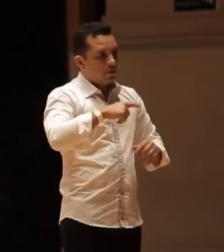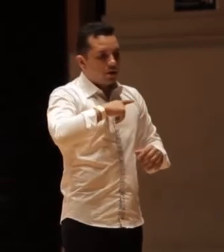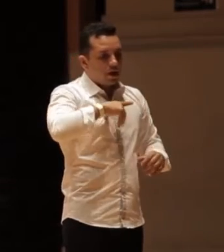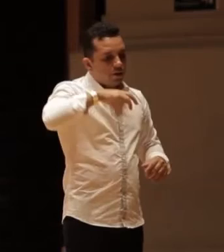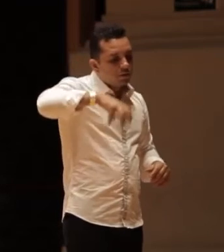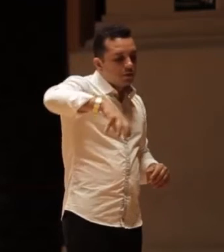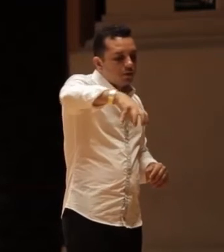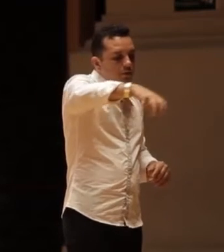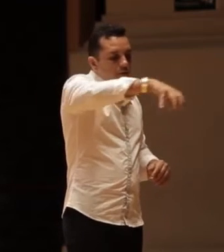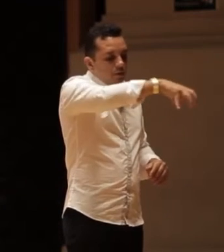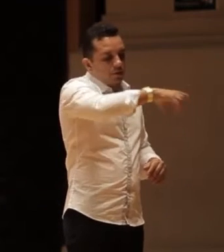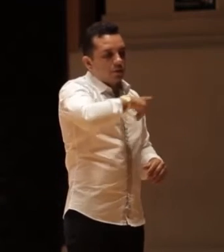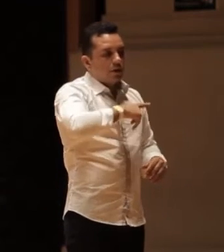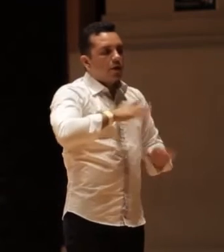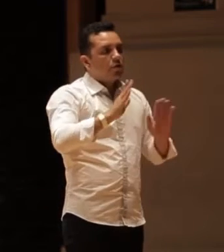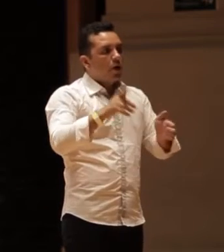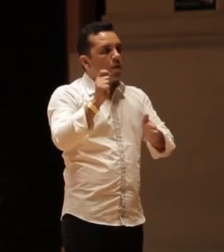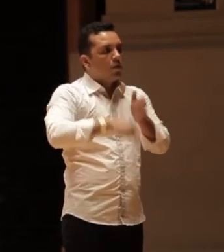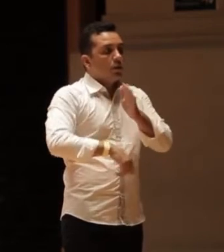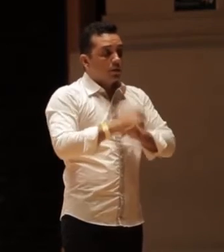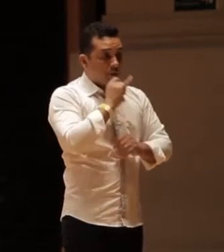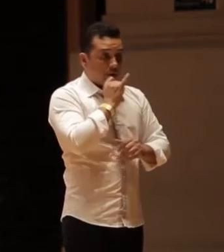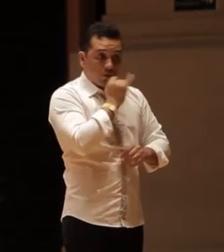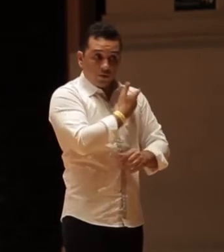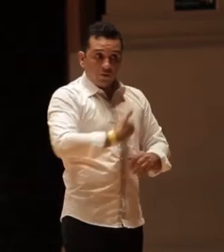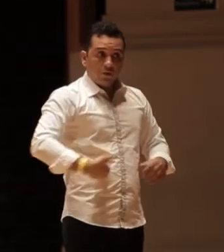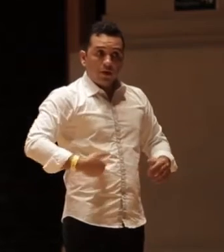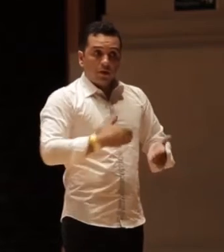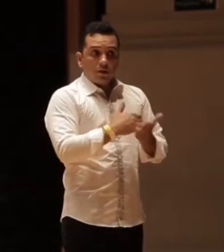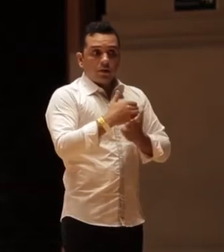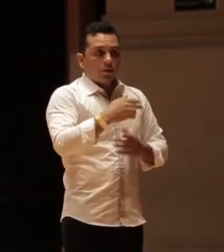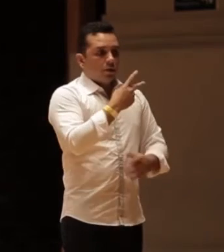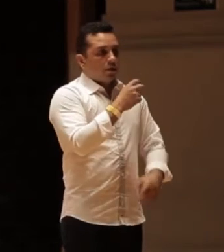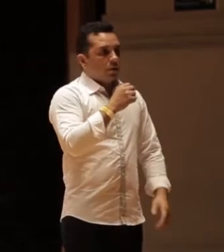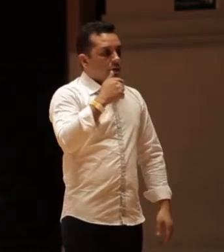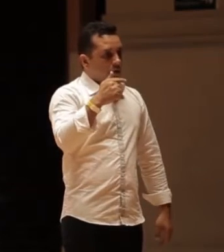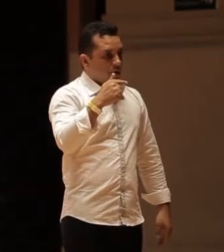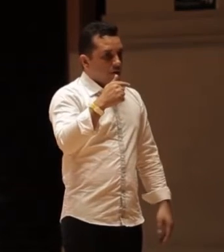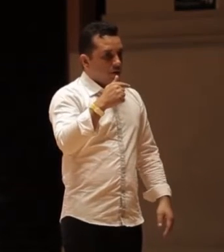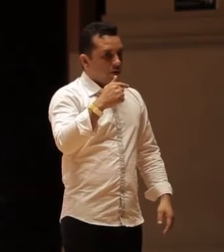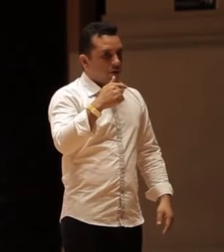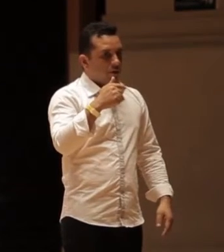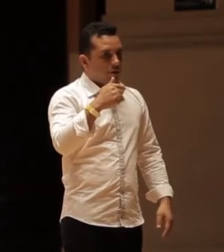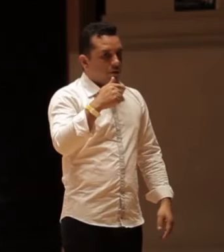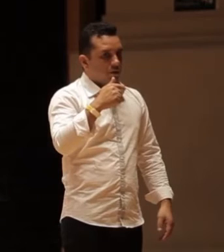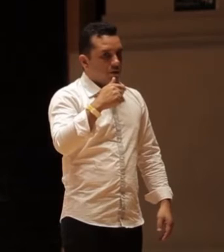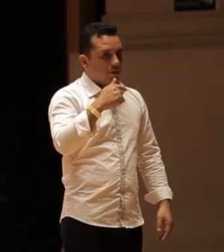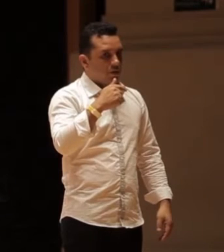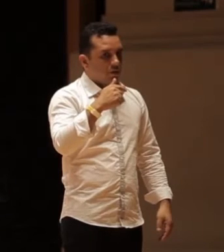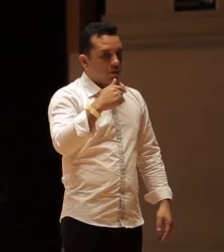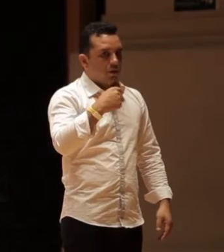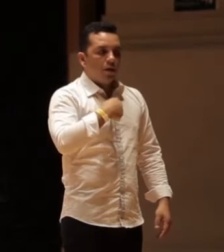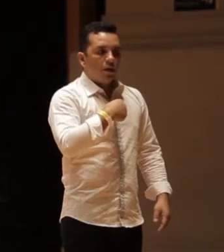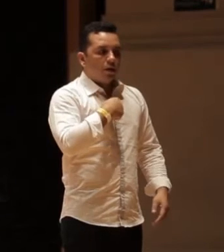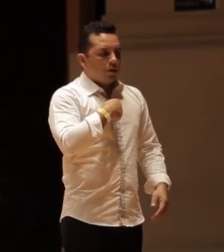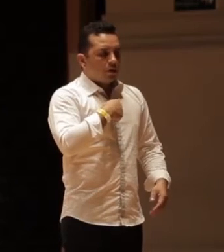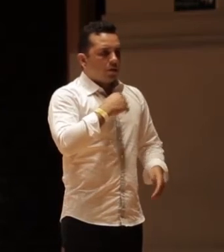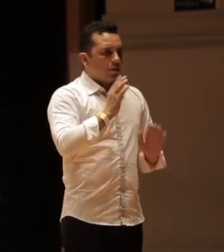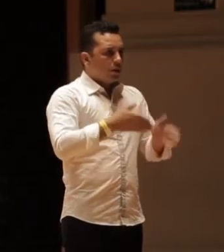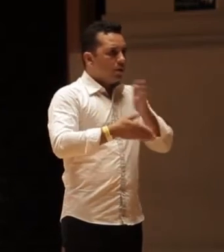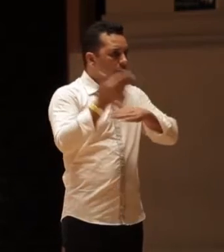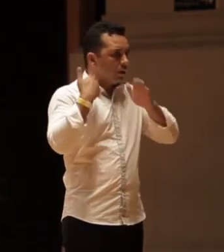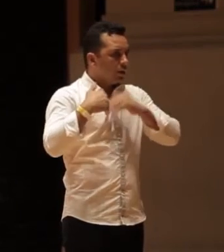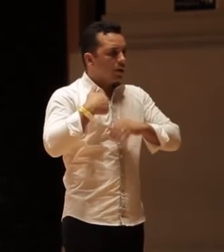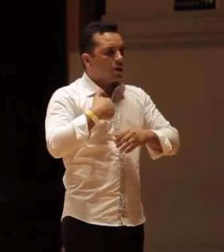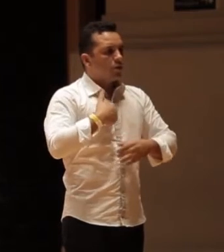contratos então por exemplo nosso governo começou em 2007 quando estava na condição de secretário estava na condição